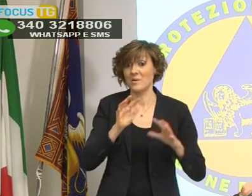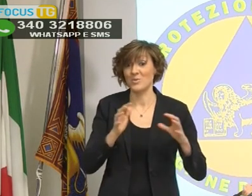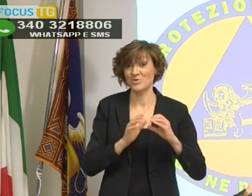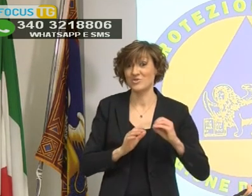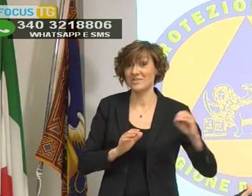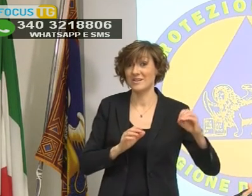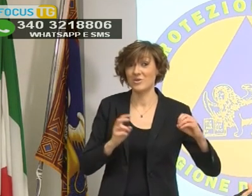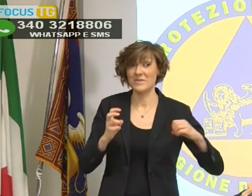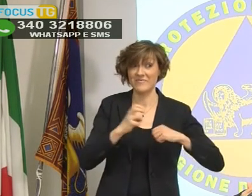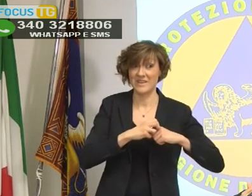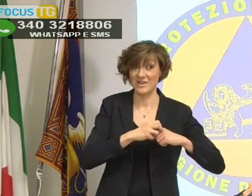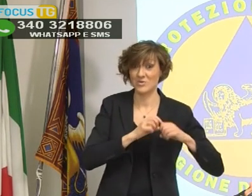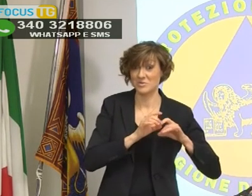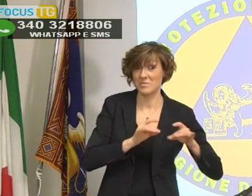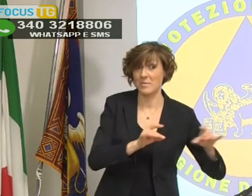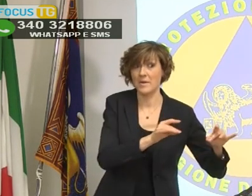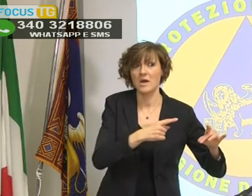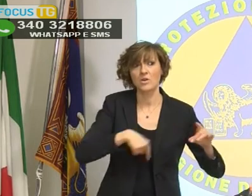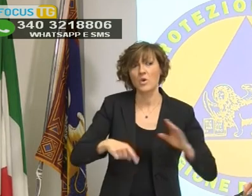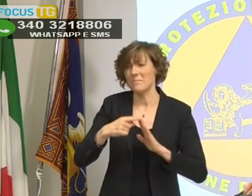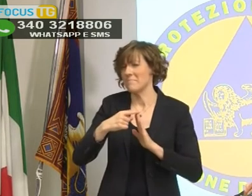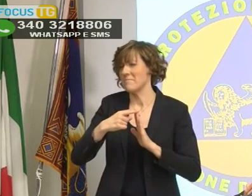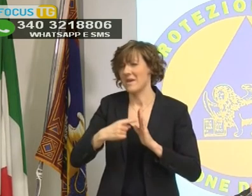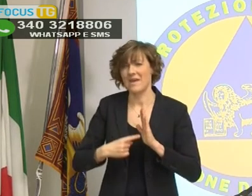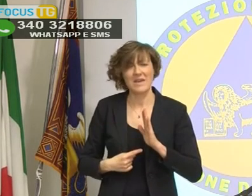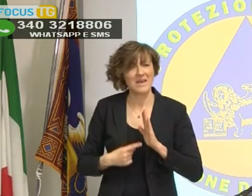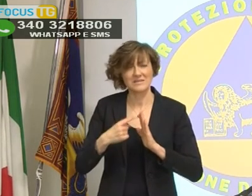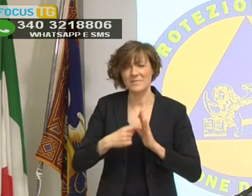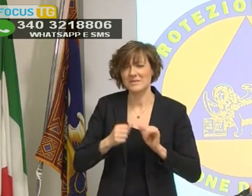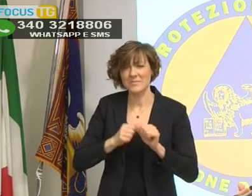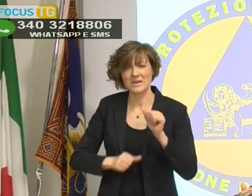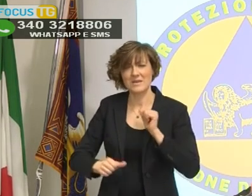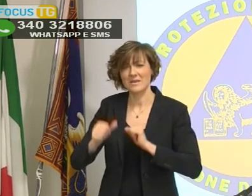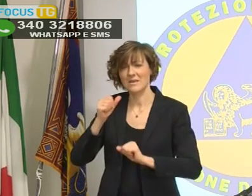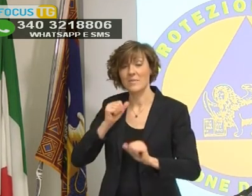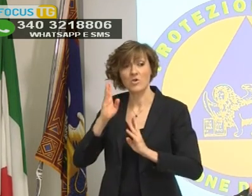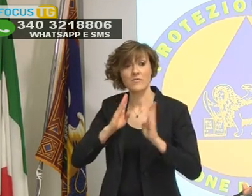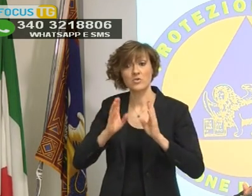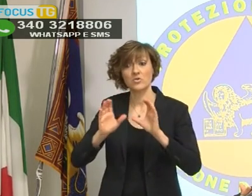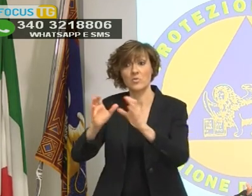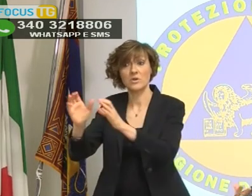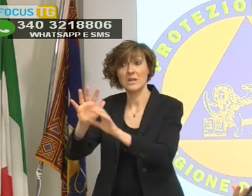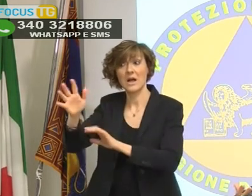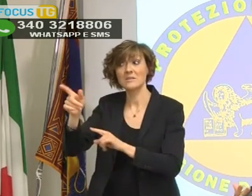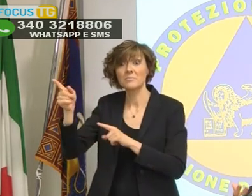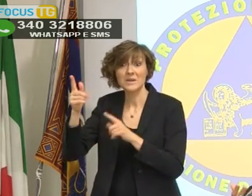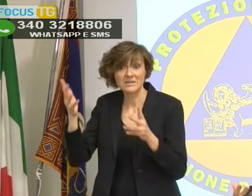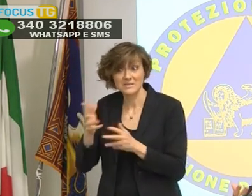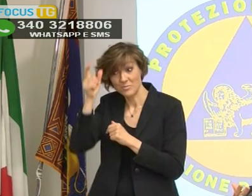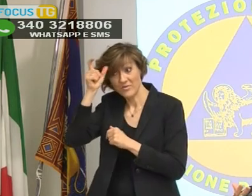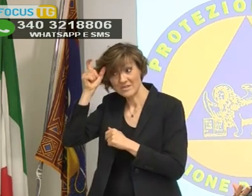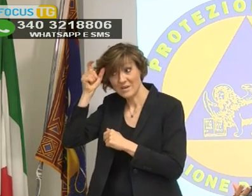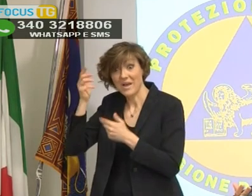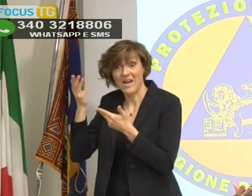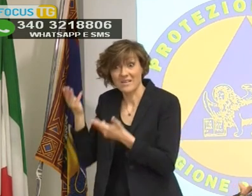abbiamo mesi di anticipo su altre comunità. La Serbia sta vivendo oggi quello che noi vivevamo a marzo, per